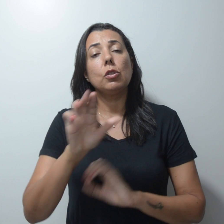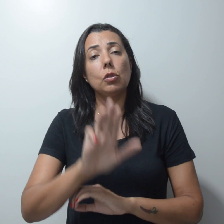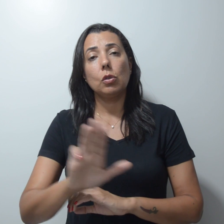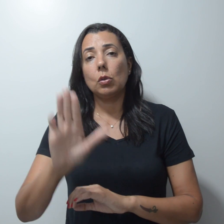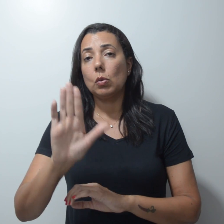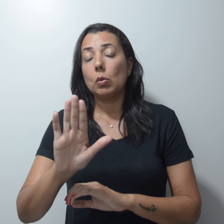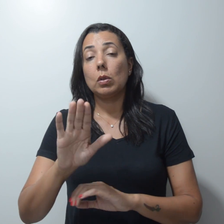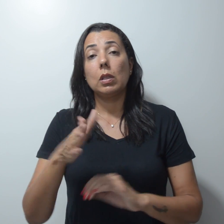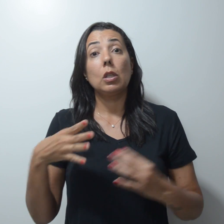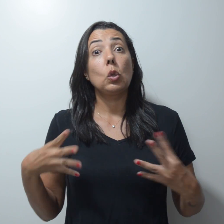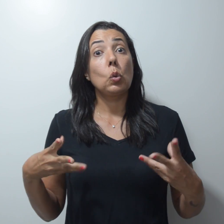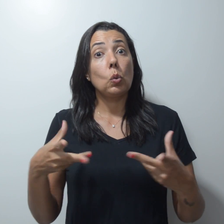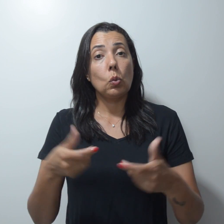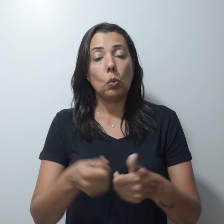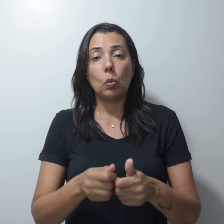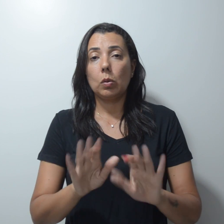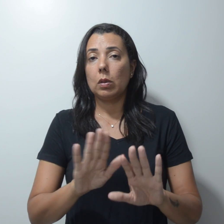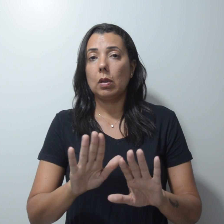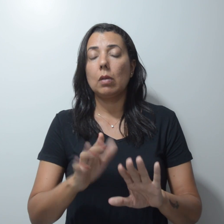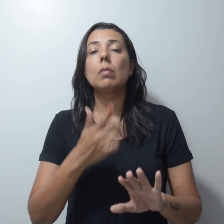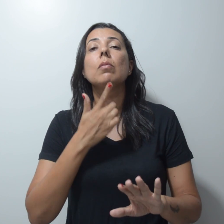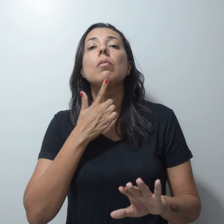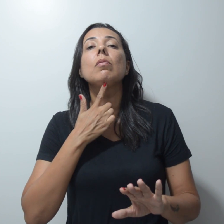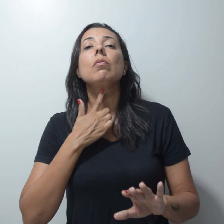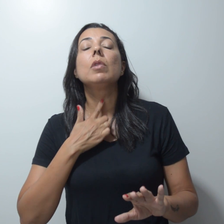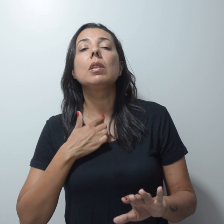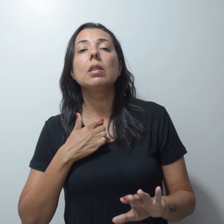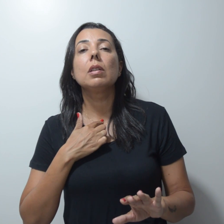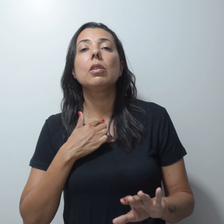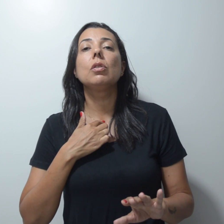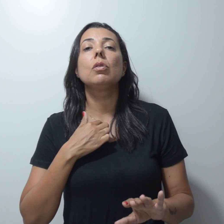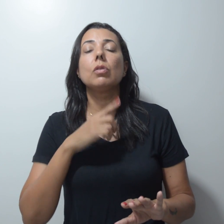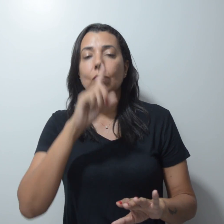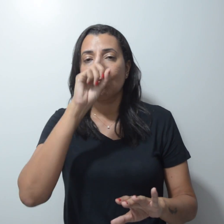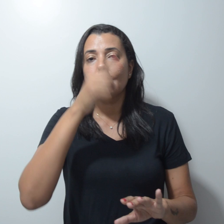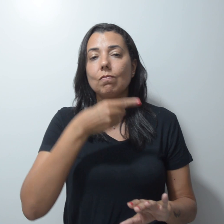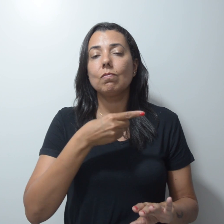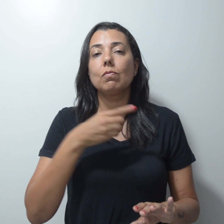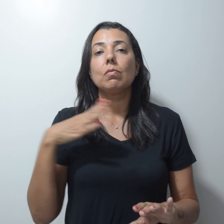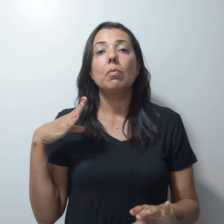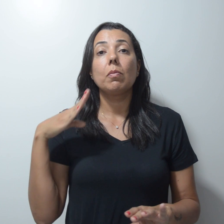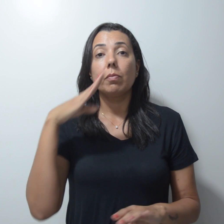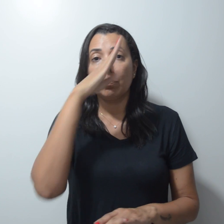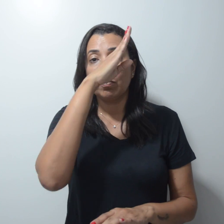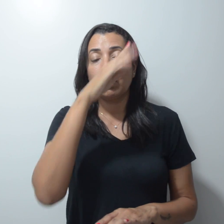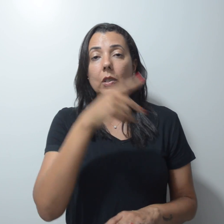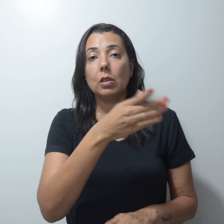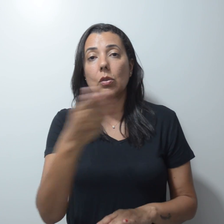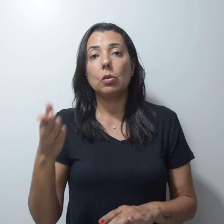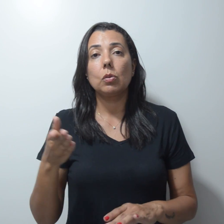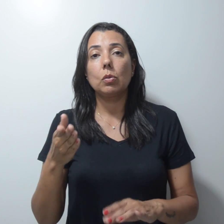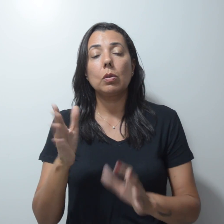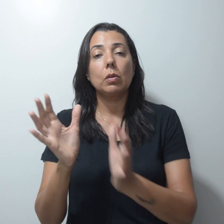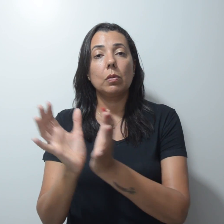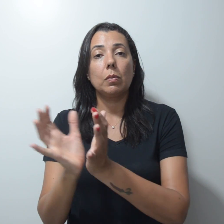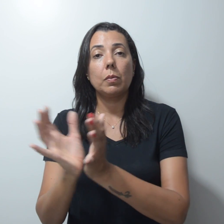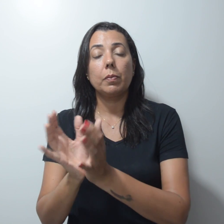impôs totalmente ao desejo de autoritarismo de Bolsonaro e sua claque. É